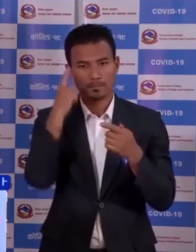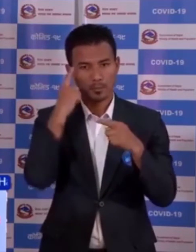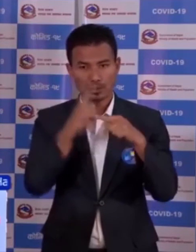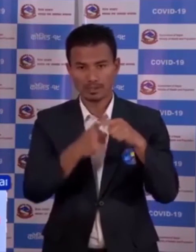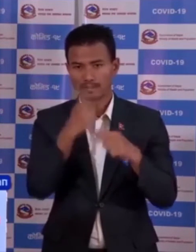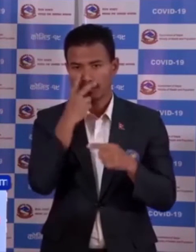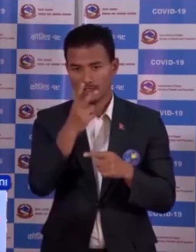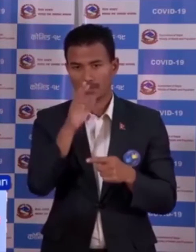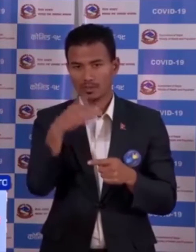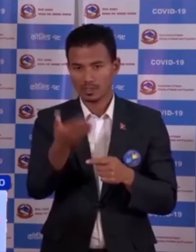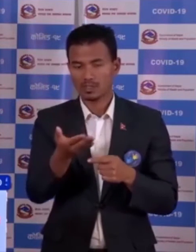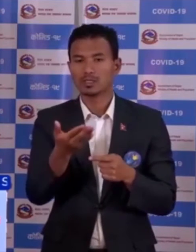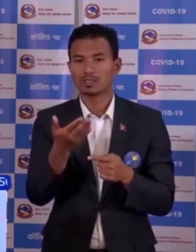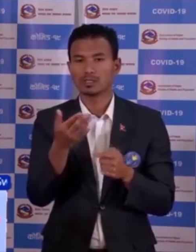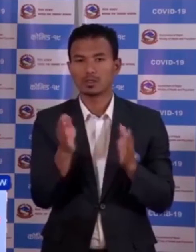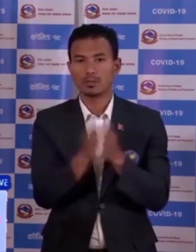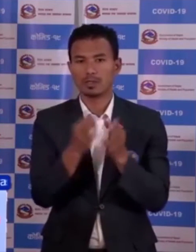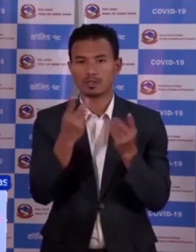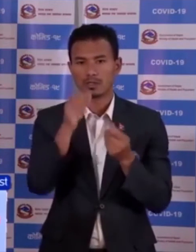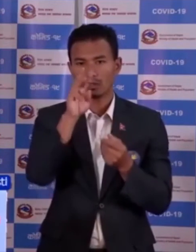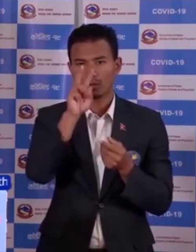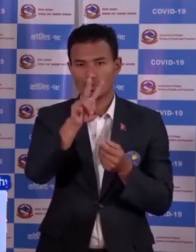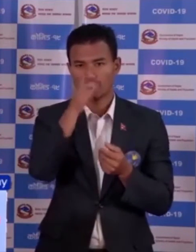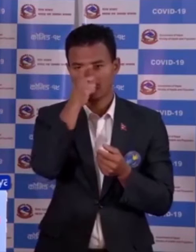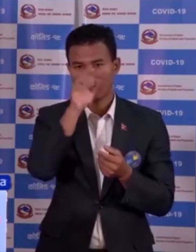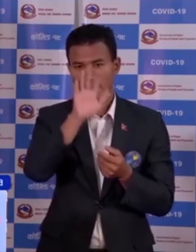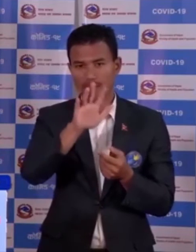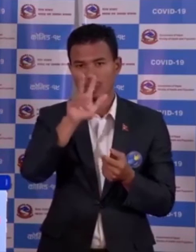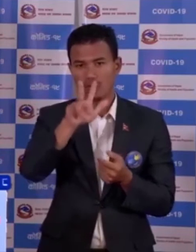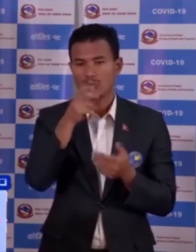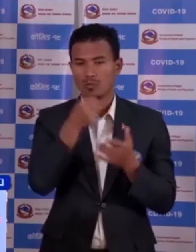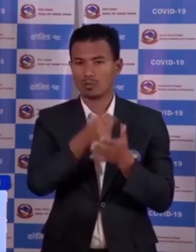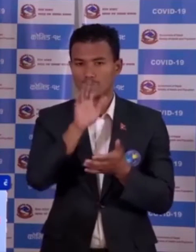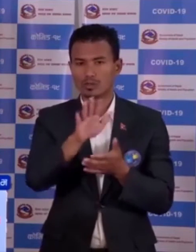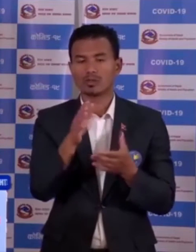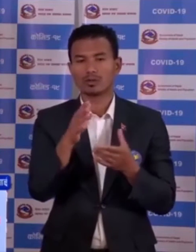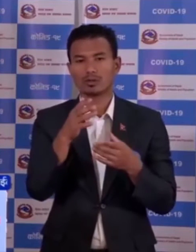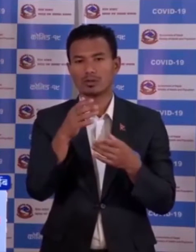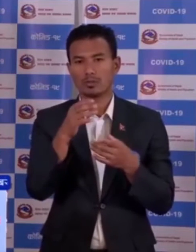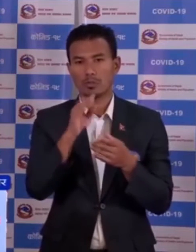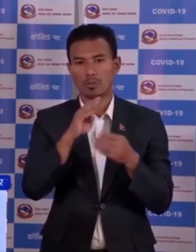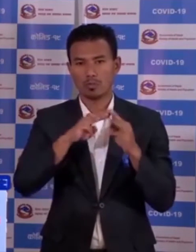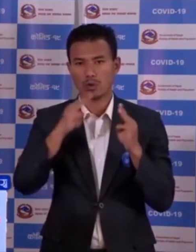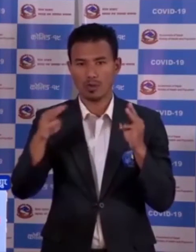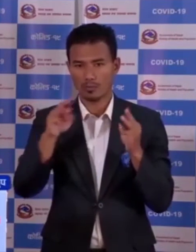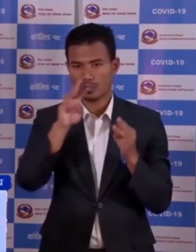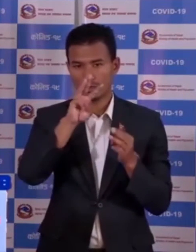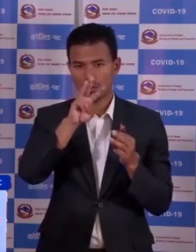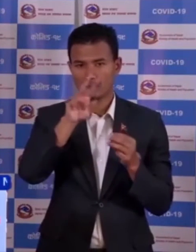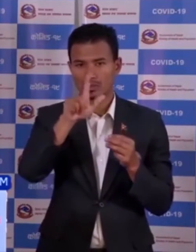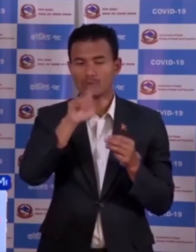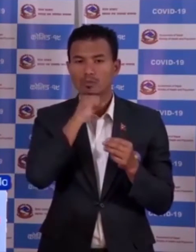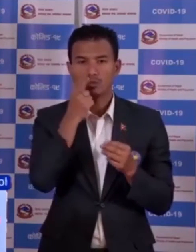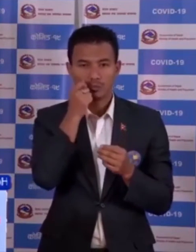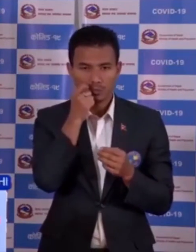पोजिटिभ देखिए पश्चात कुल संख्या 258 पुगेको छ। उहाँहरूमध्ये मकवानपुरका 37 वर्षीय